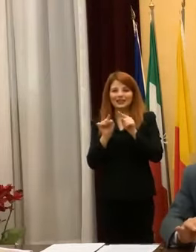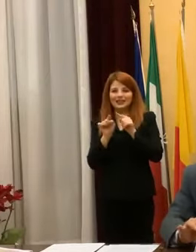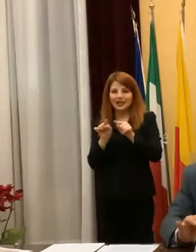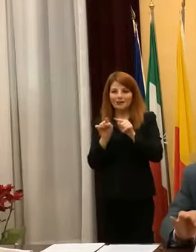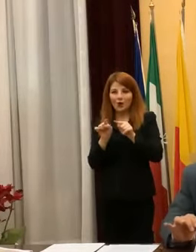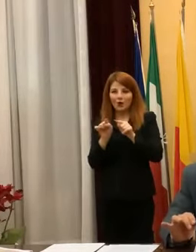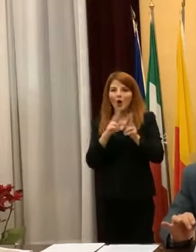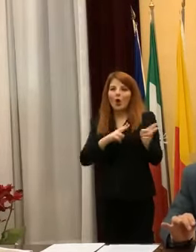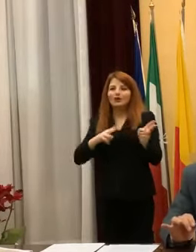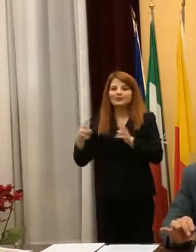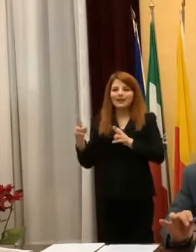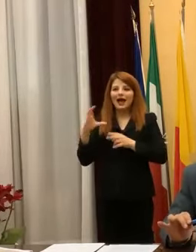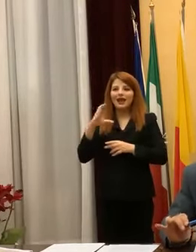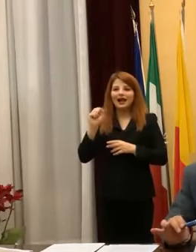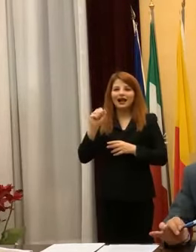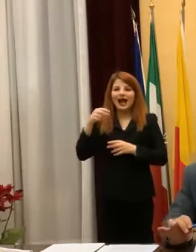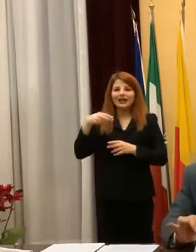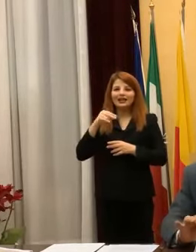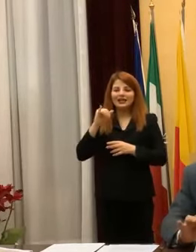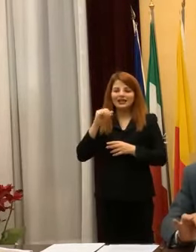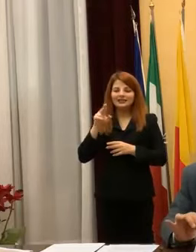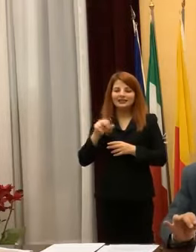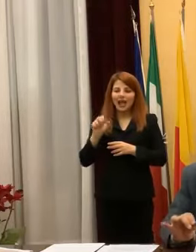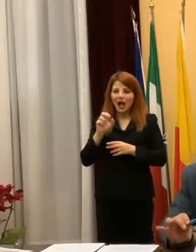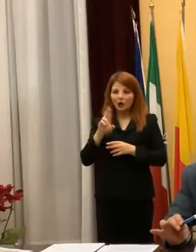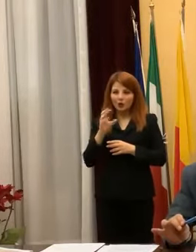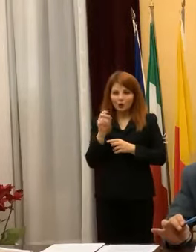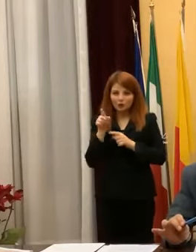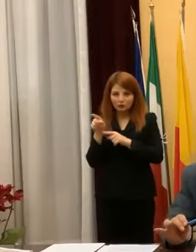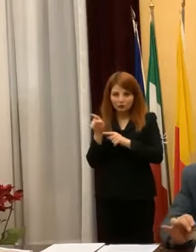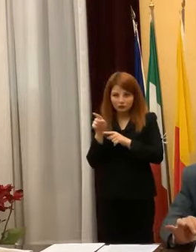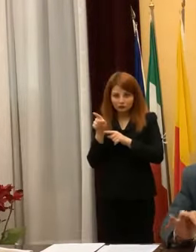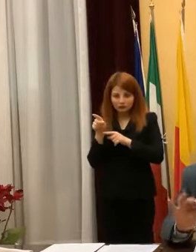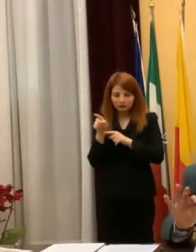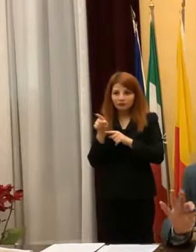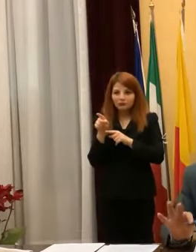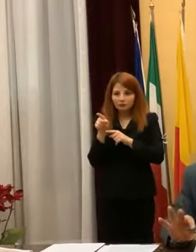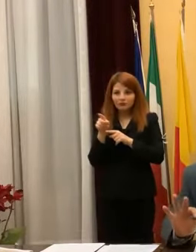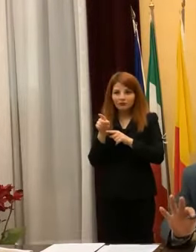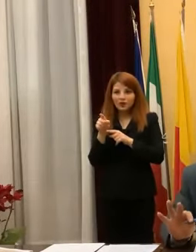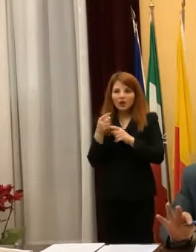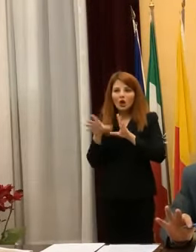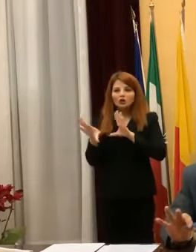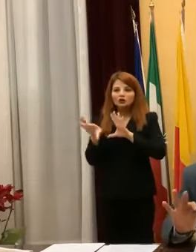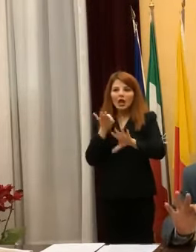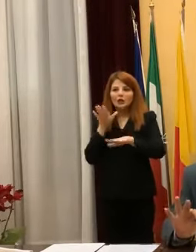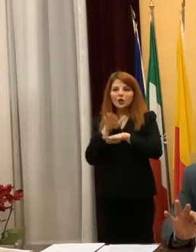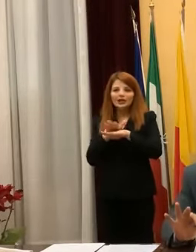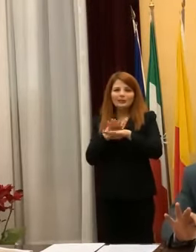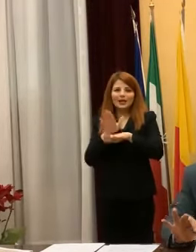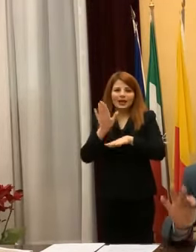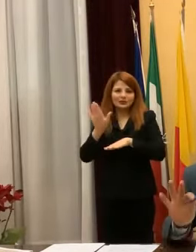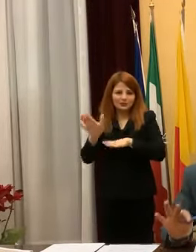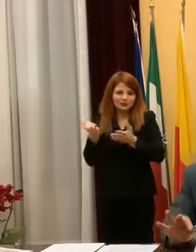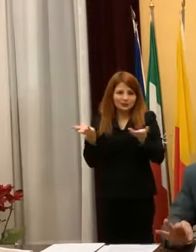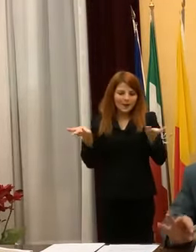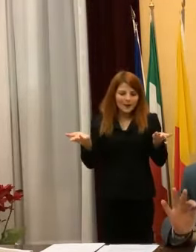posseduti, nonché della competenza e dell'esperienza maturata nel settore. L'azione di affiancamento e